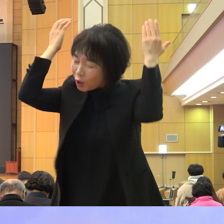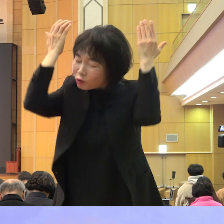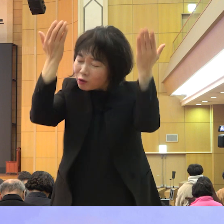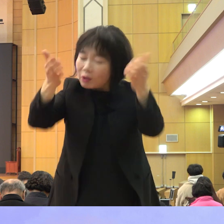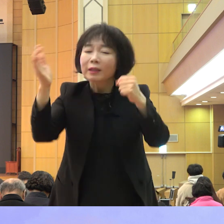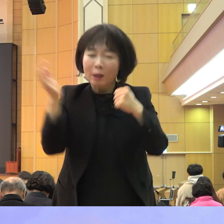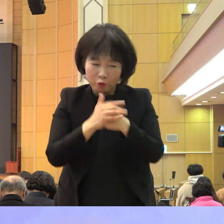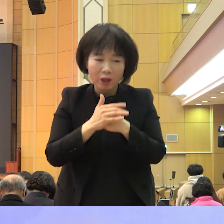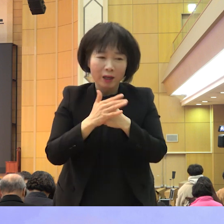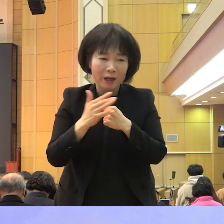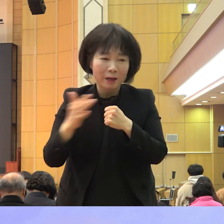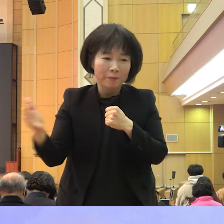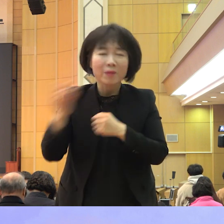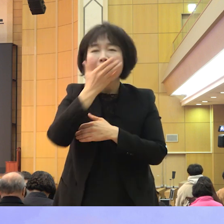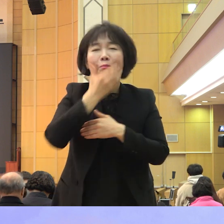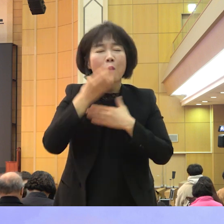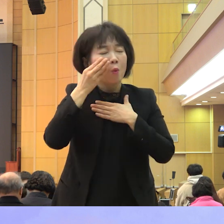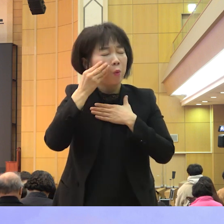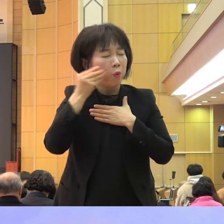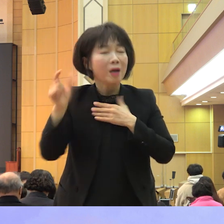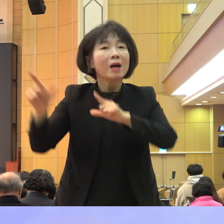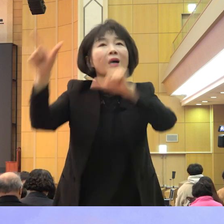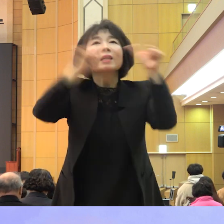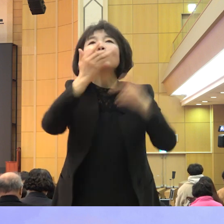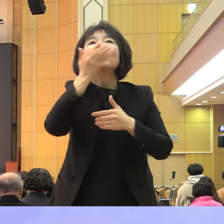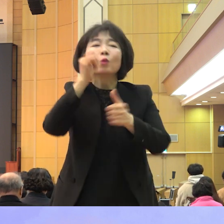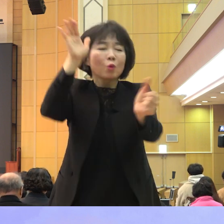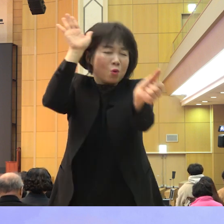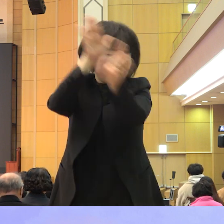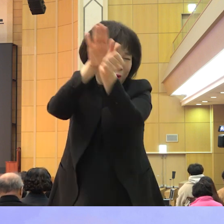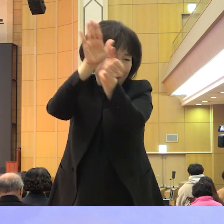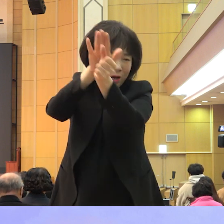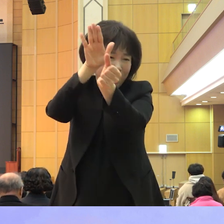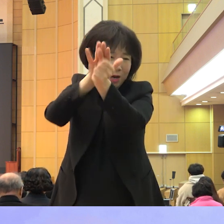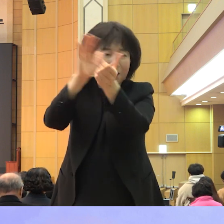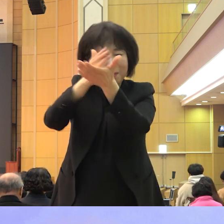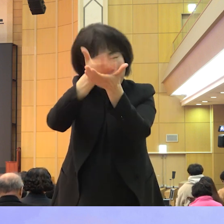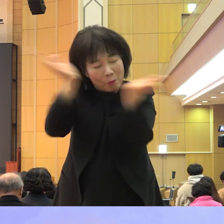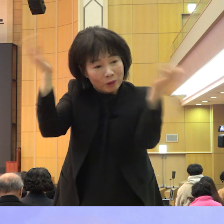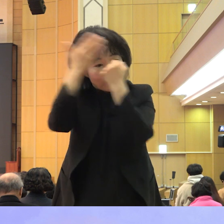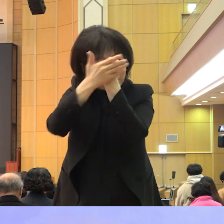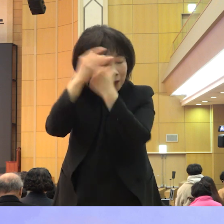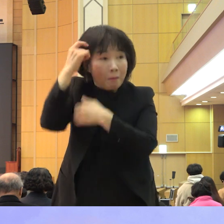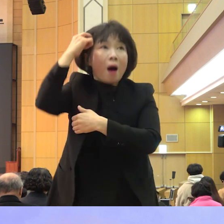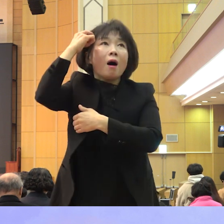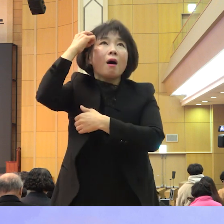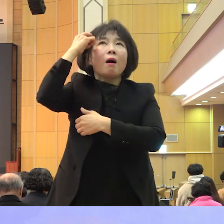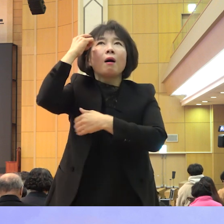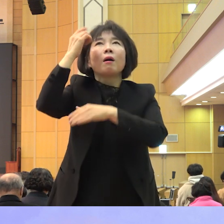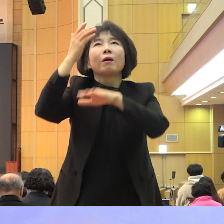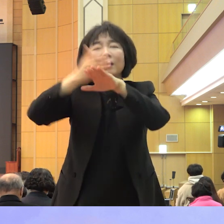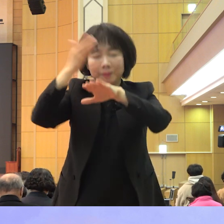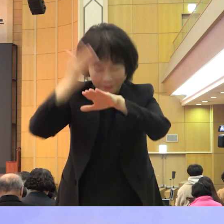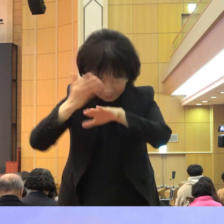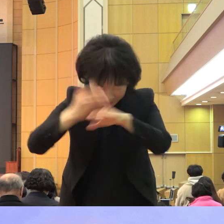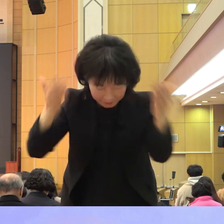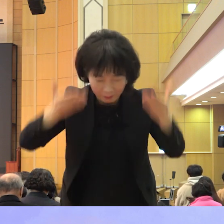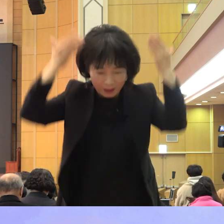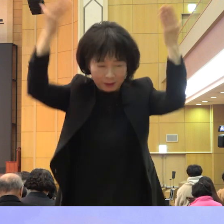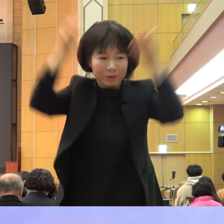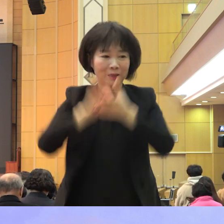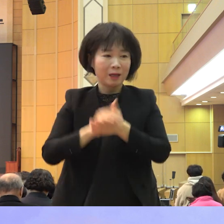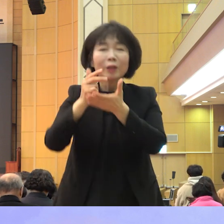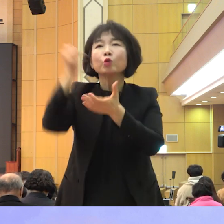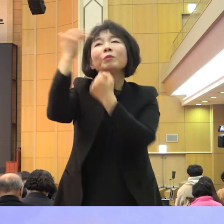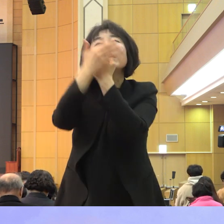축복하셔서 복되게 살 수 있도록 베푸신 은혜에 감사드립니다.